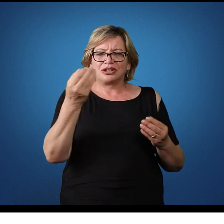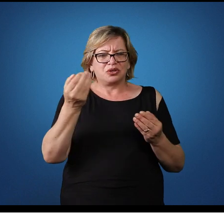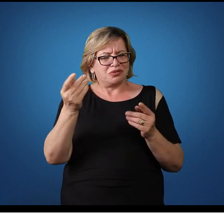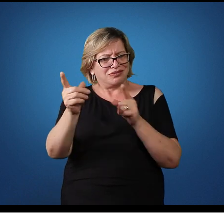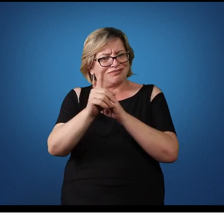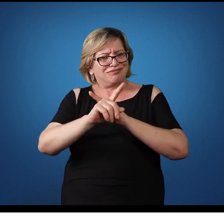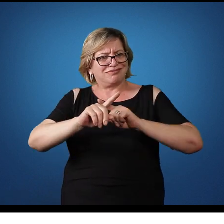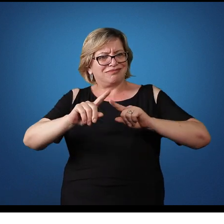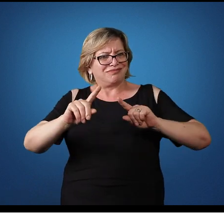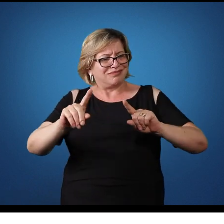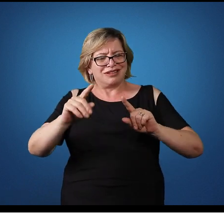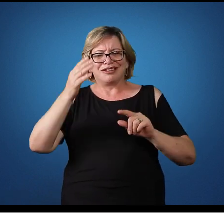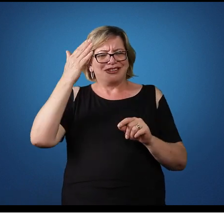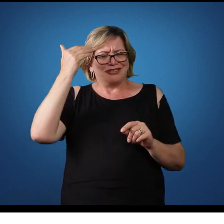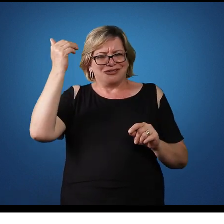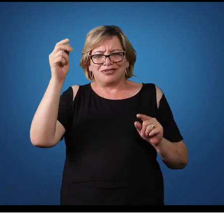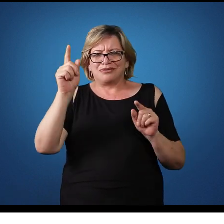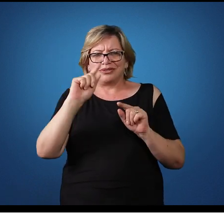não é mais